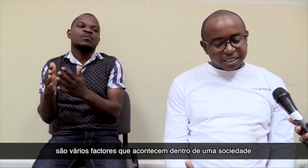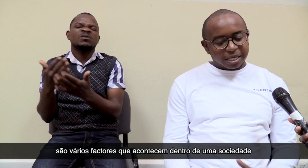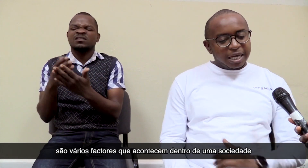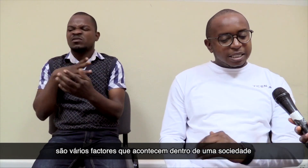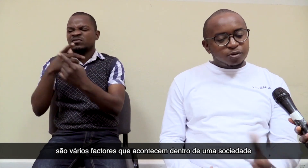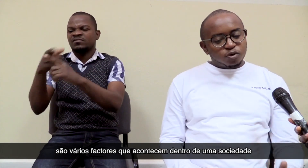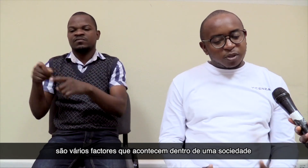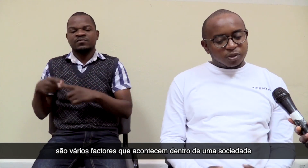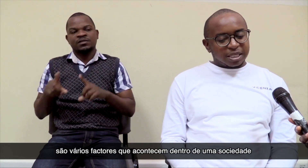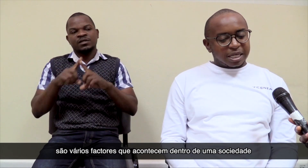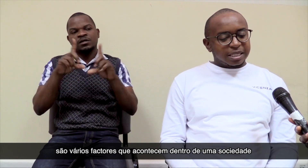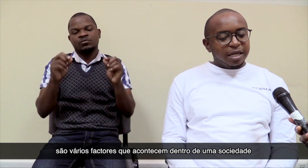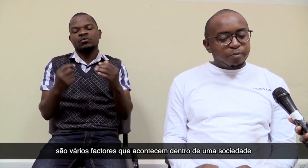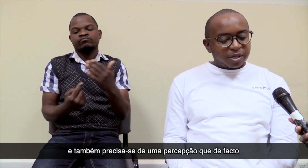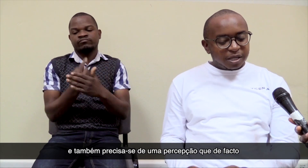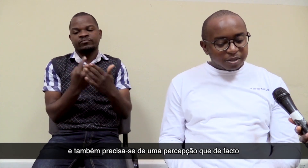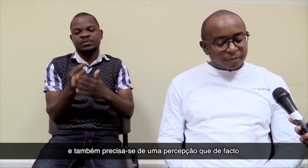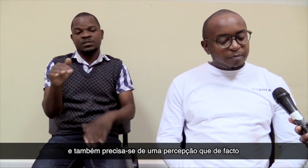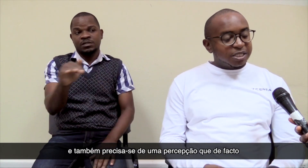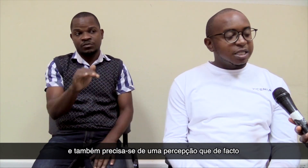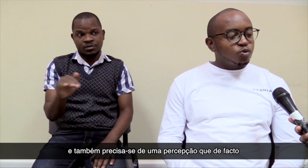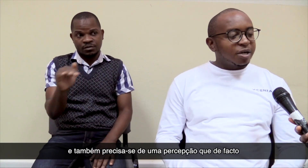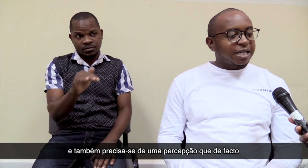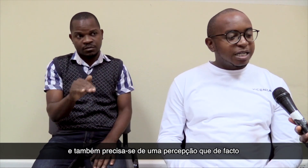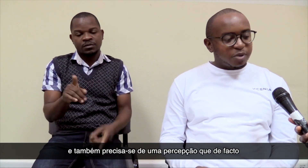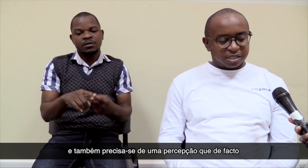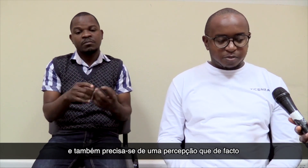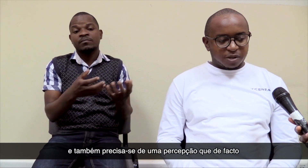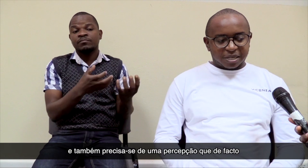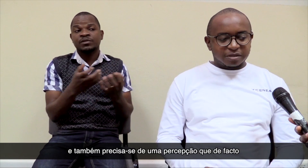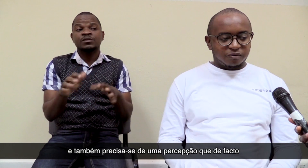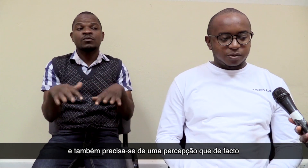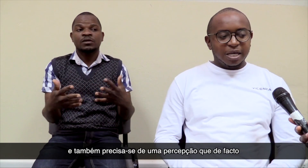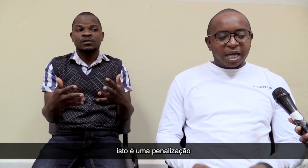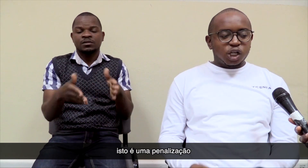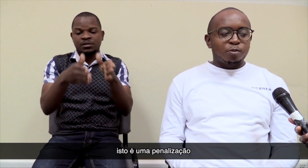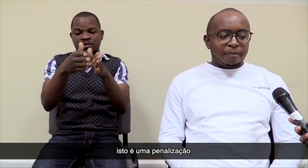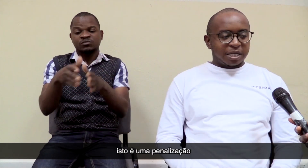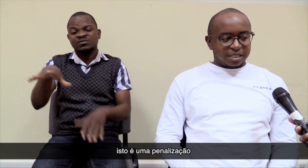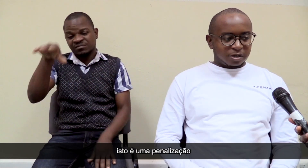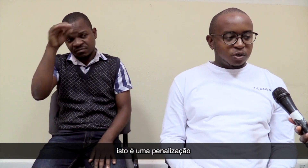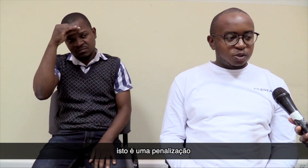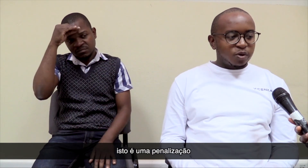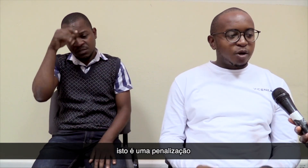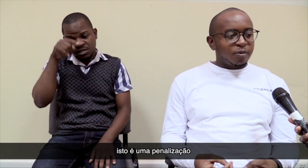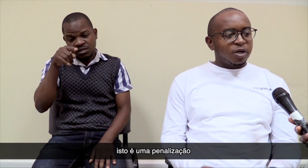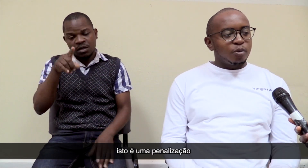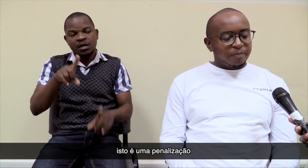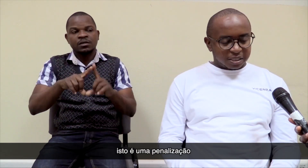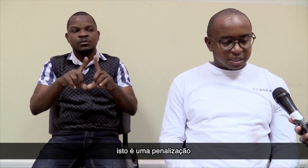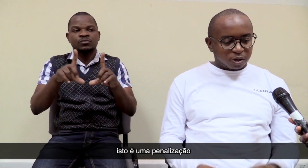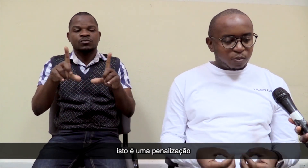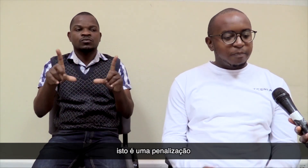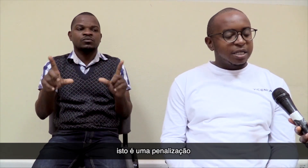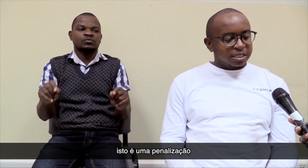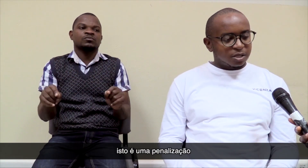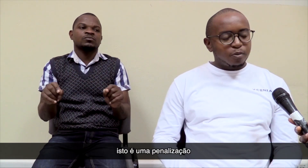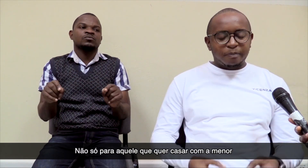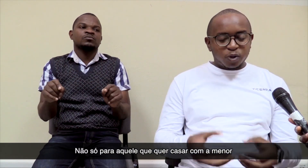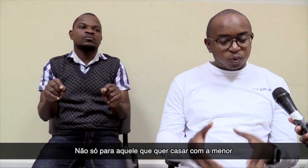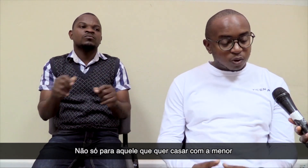estamos a dizer que, em detrimento do local, porque a união prematura a nível nacional não tem nada a ver com o local ou